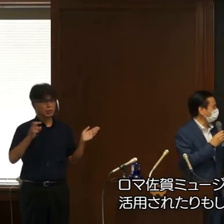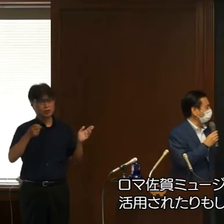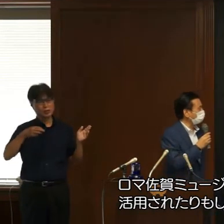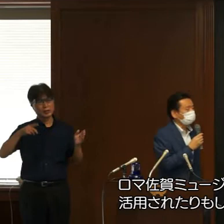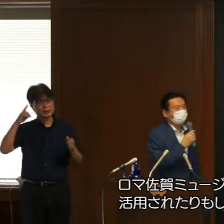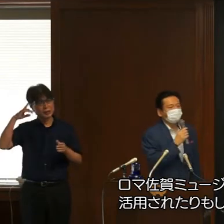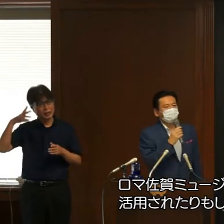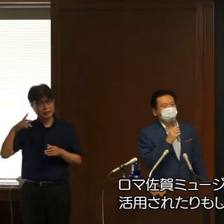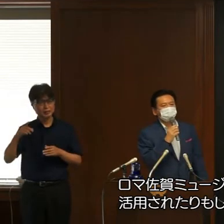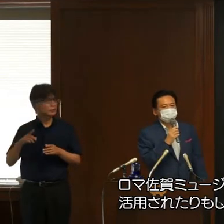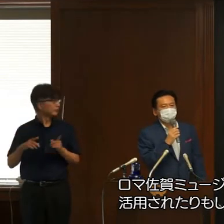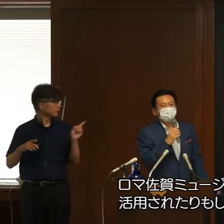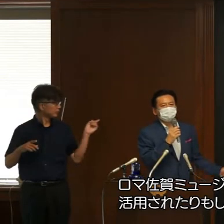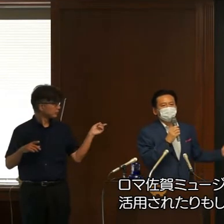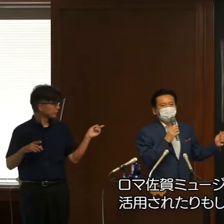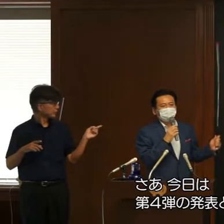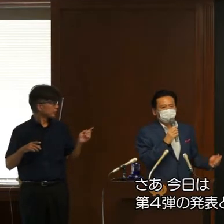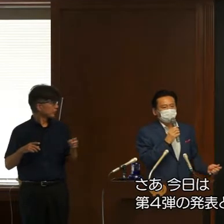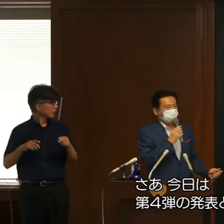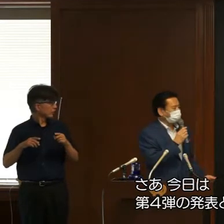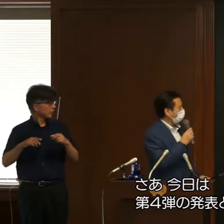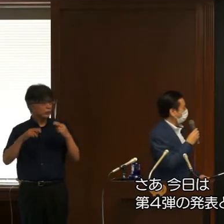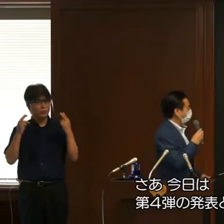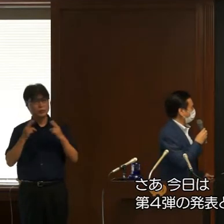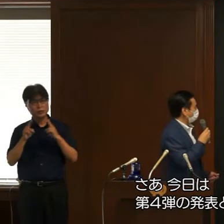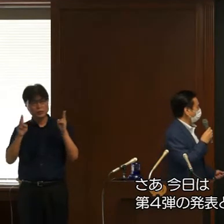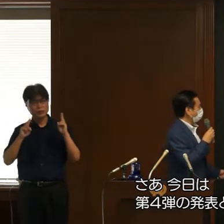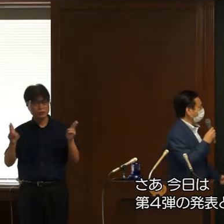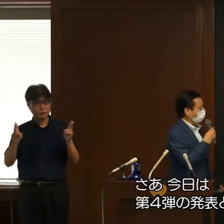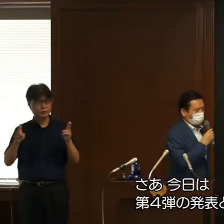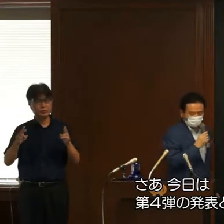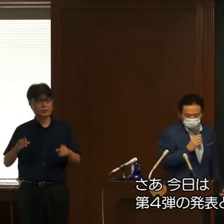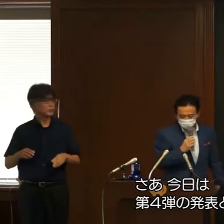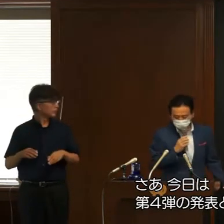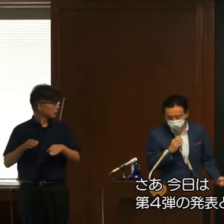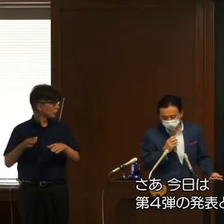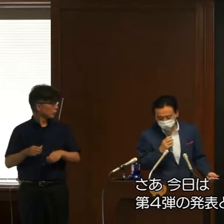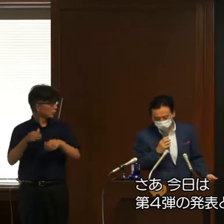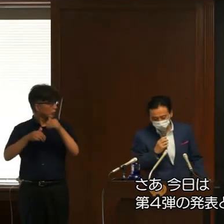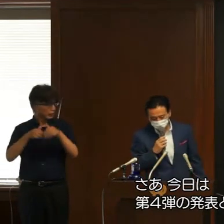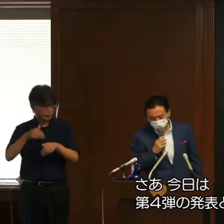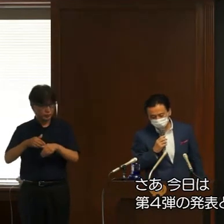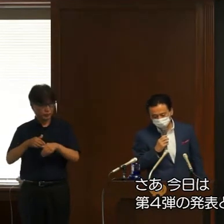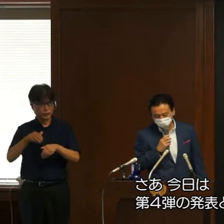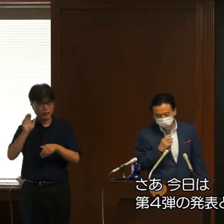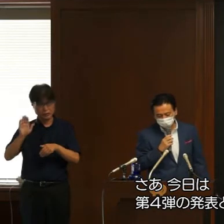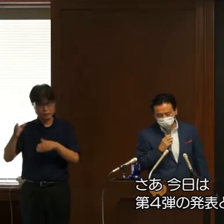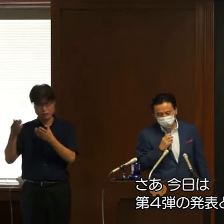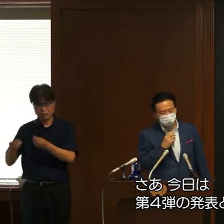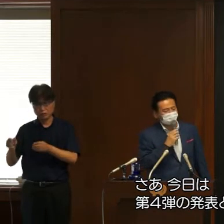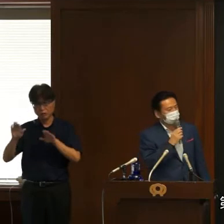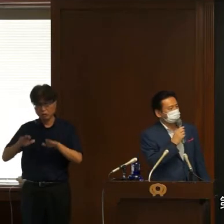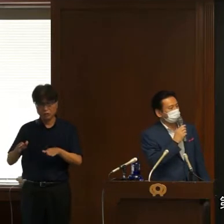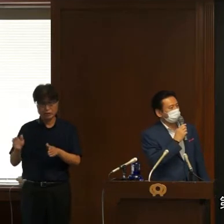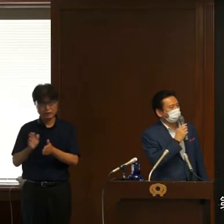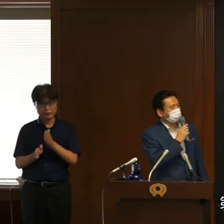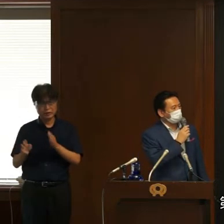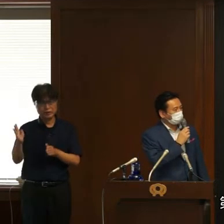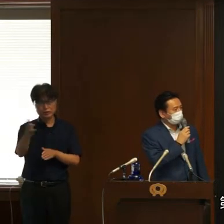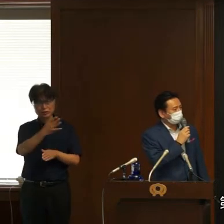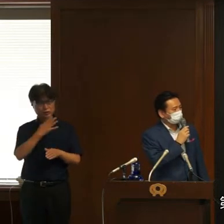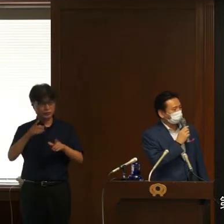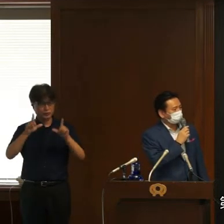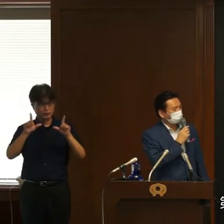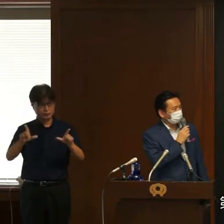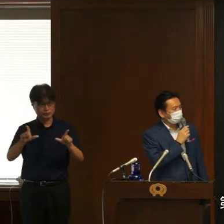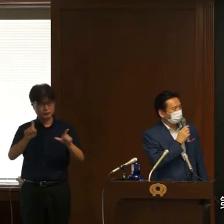活用されたりもしました。さあ、じゃあ今日は第4弾の発表ということで、あります。第4